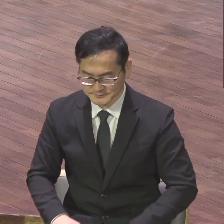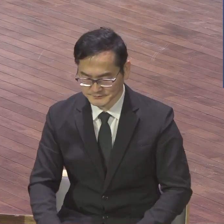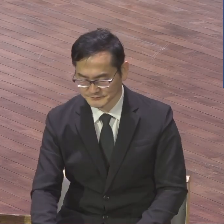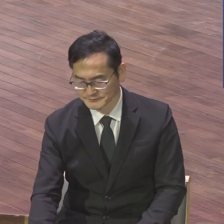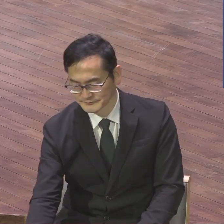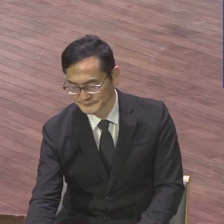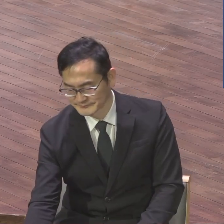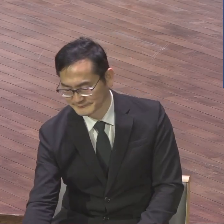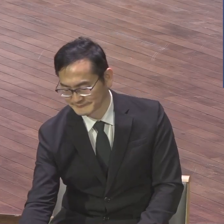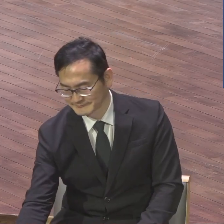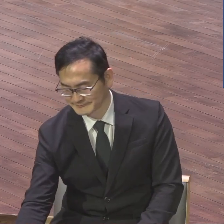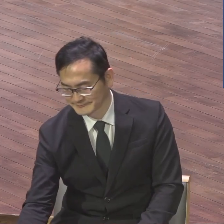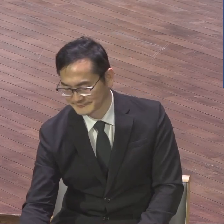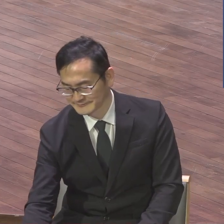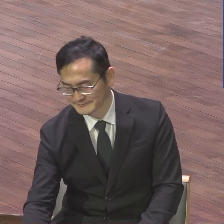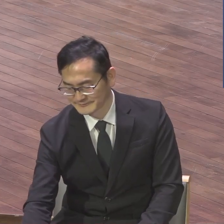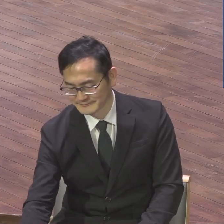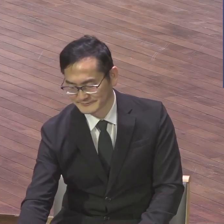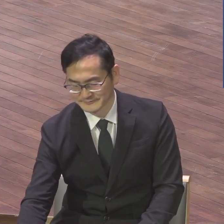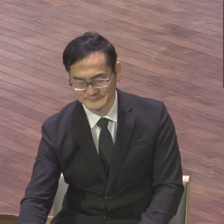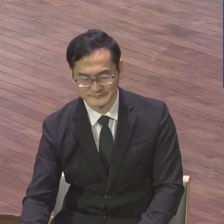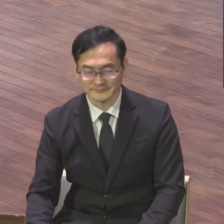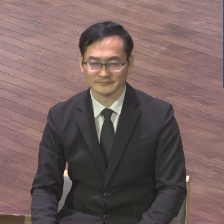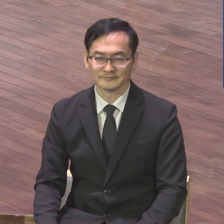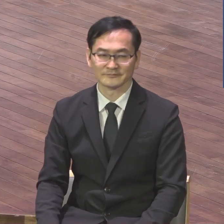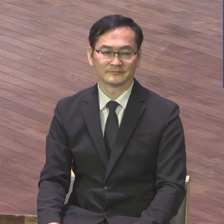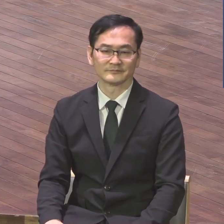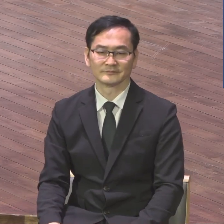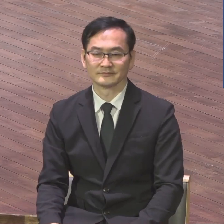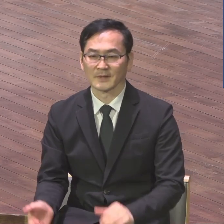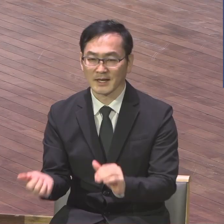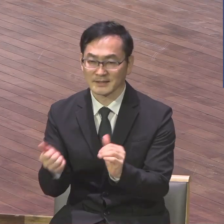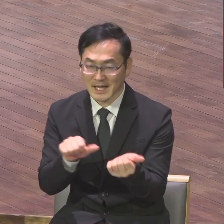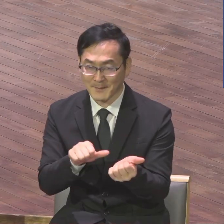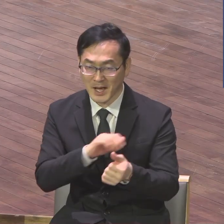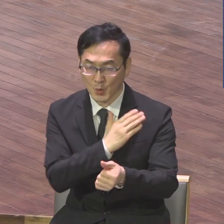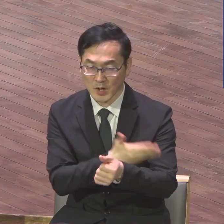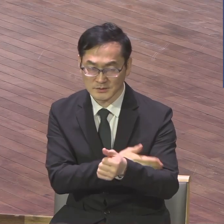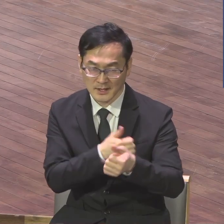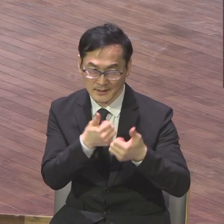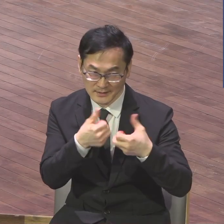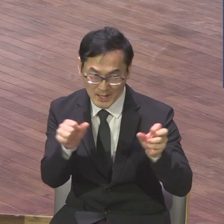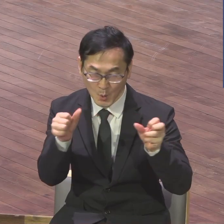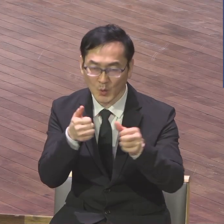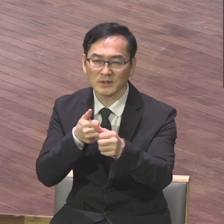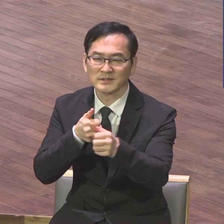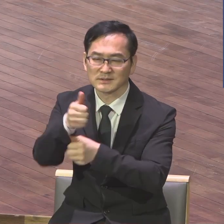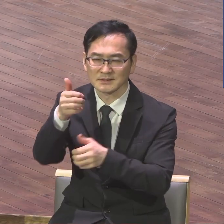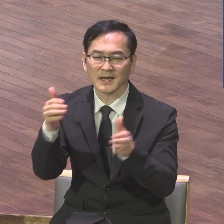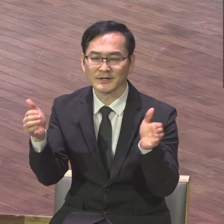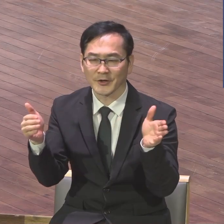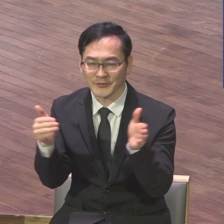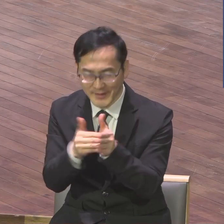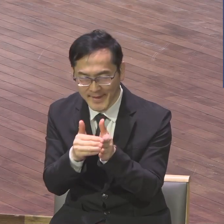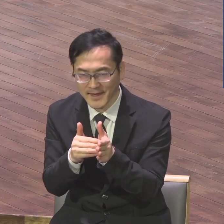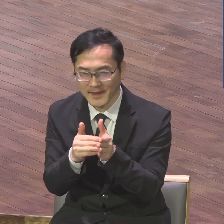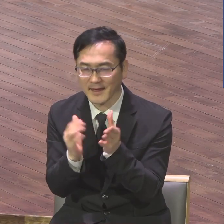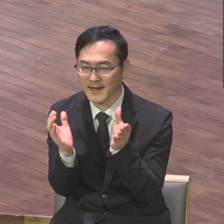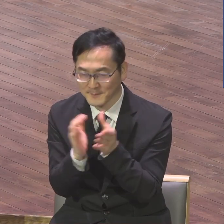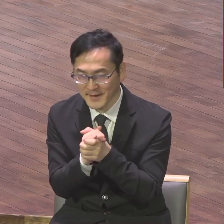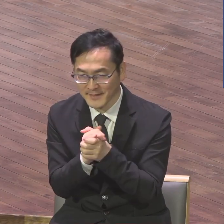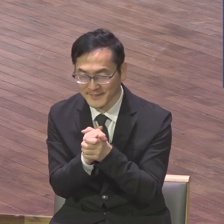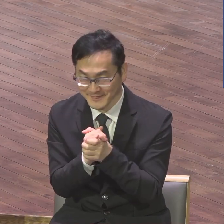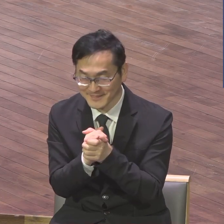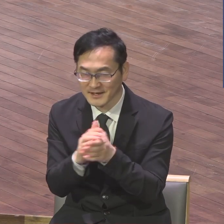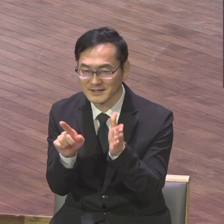여러분 찬양했습니다. 사망 못에 깨고 승리하셨네. 여러분 찬양했습니다. 신앙